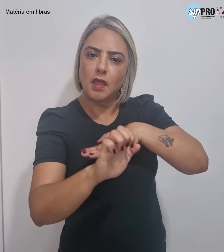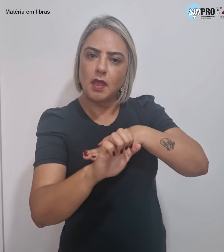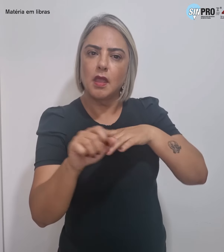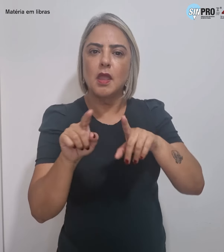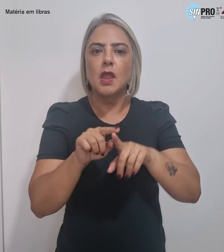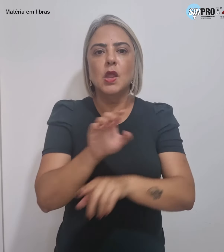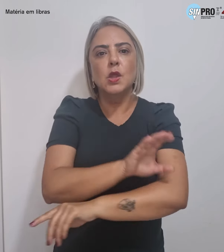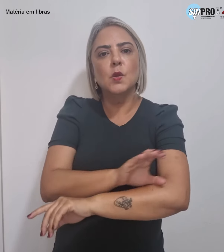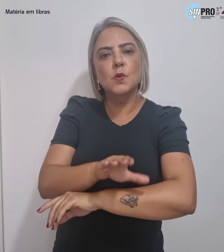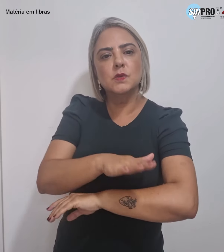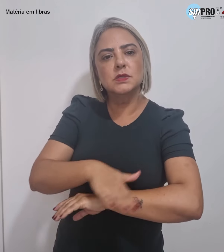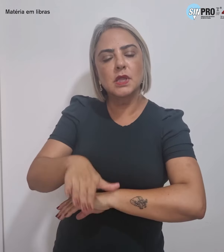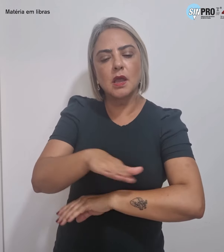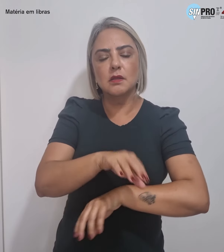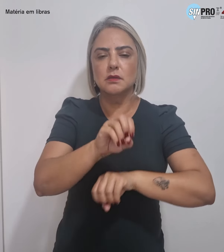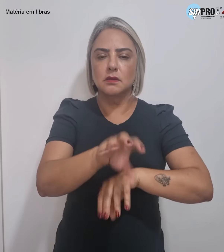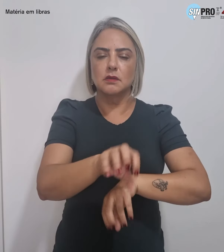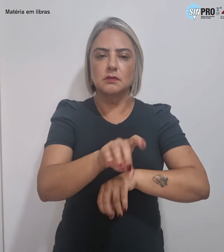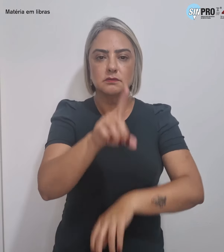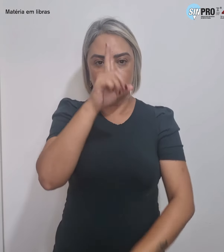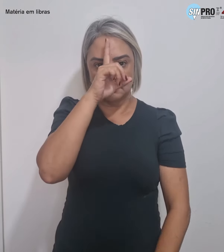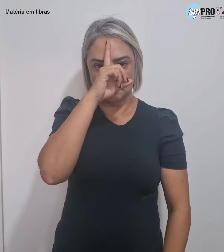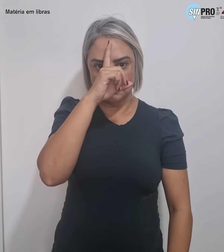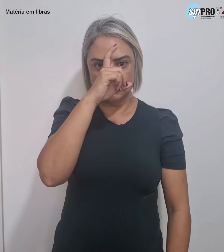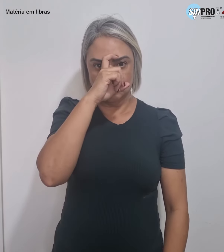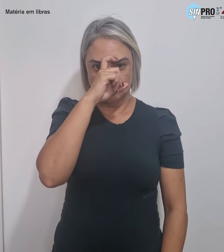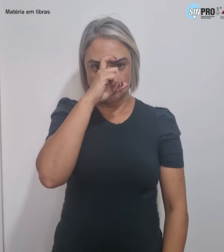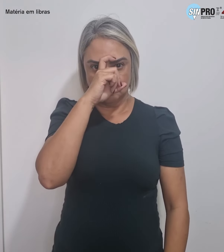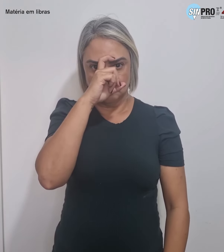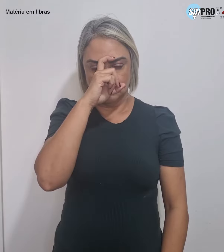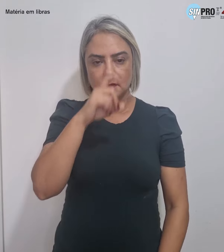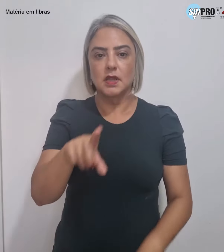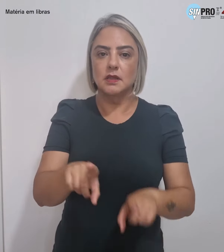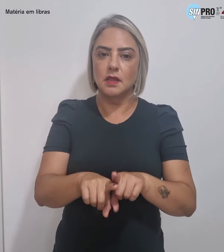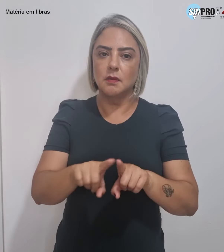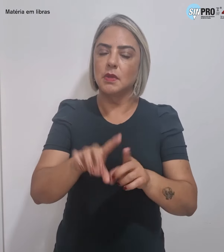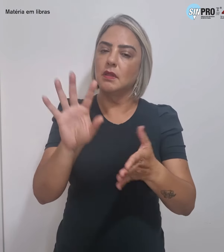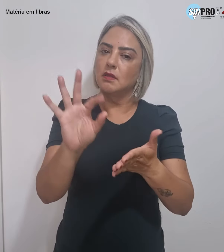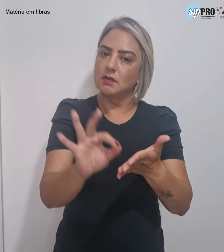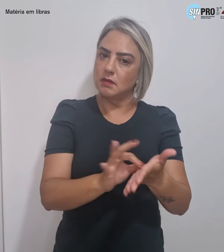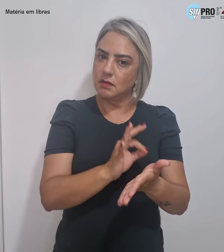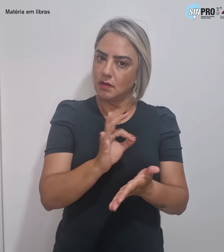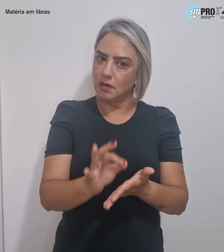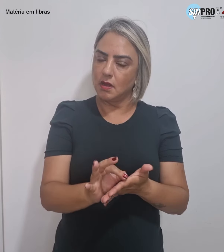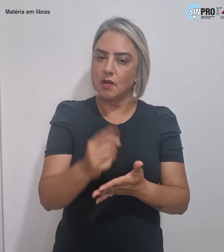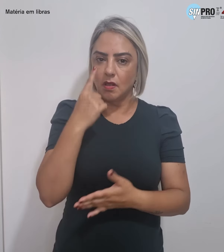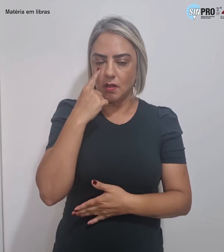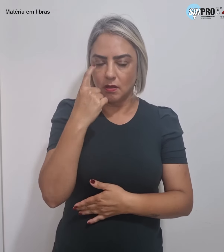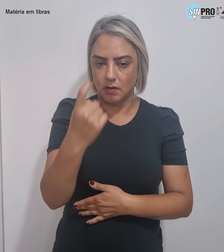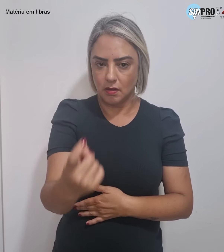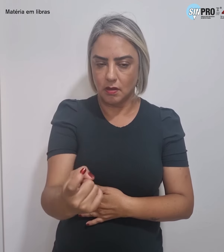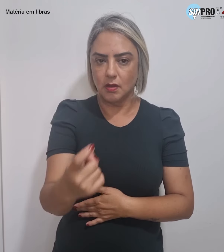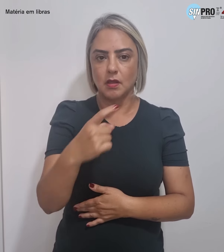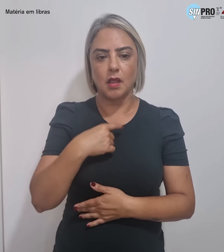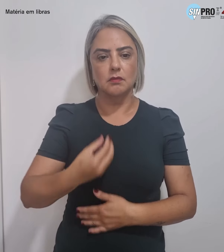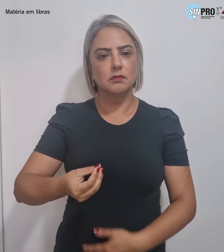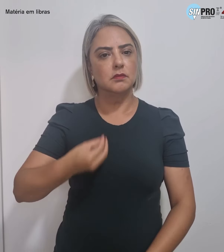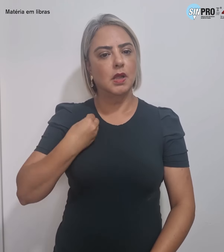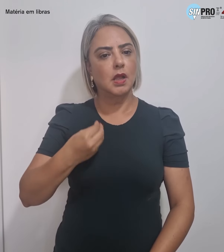cursos na área de educação hospitalar. Além da inscrição, os interessados deverão participar de mais